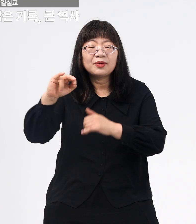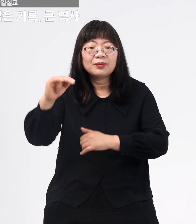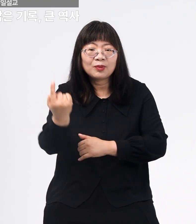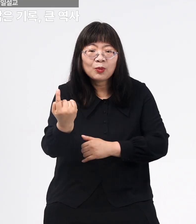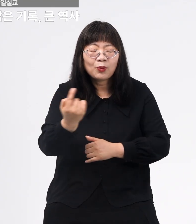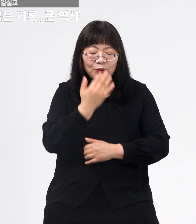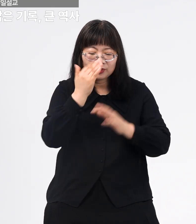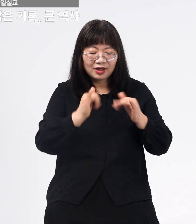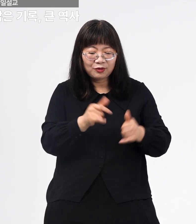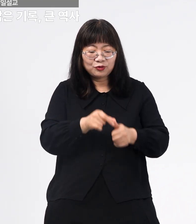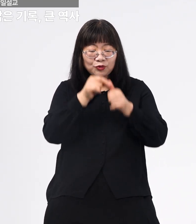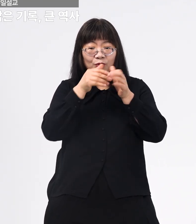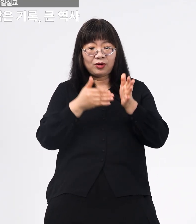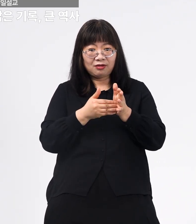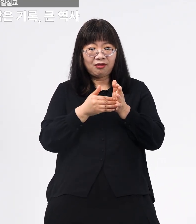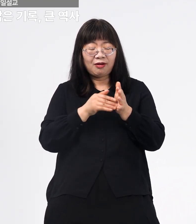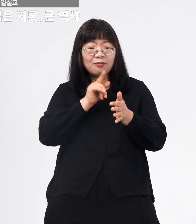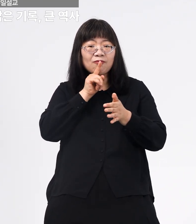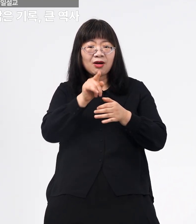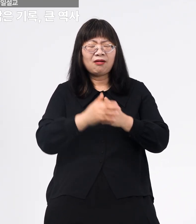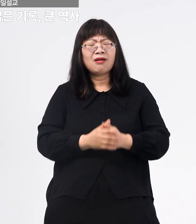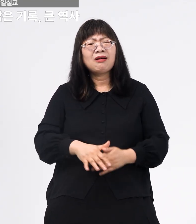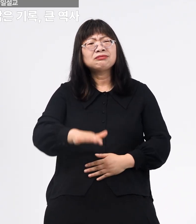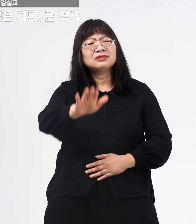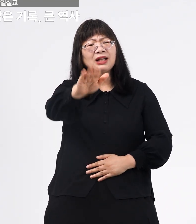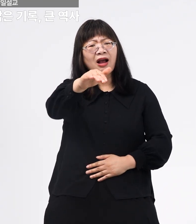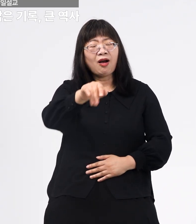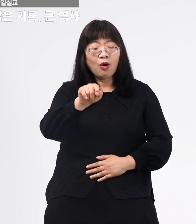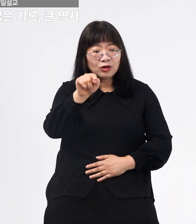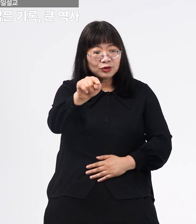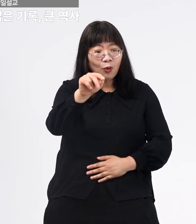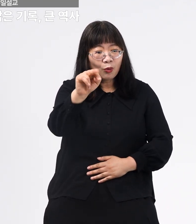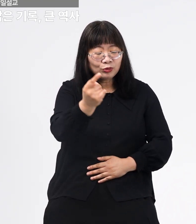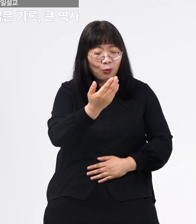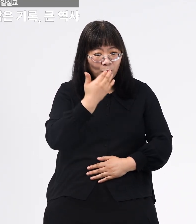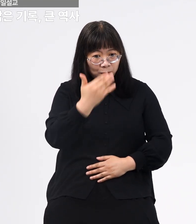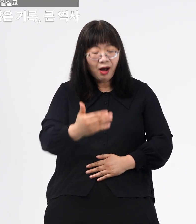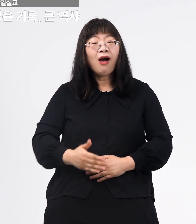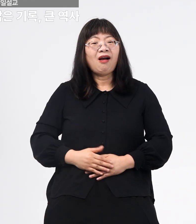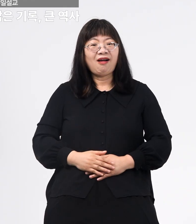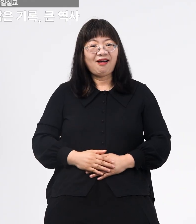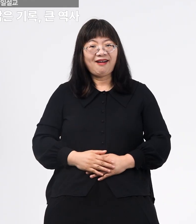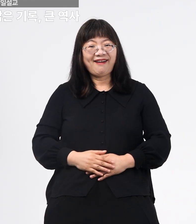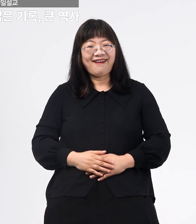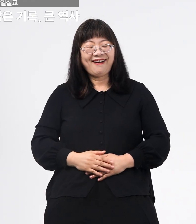이스라엘을 구원하였더라. 마치 야, 너도 할 수 있어.